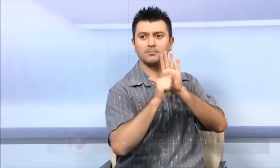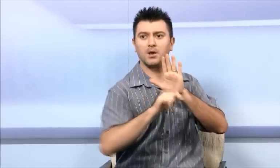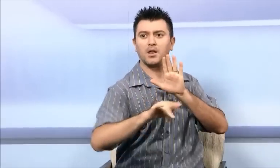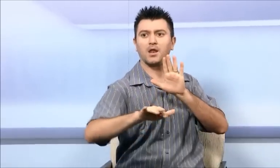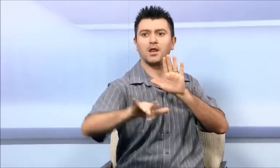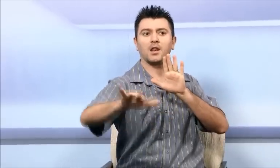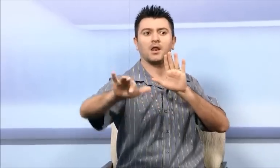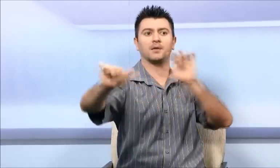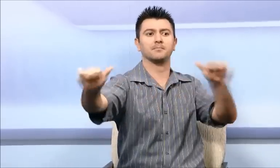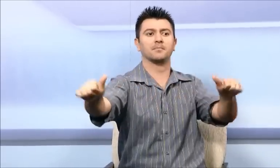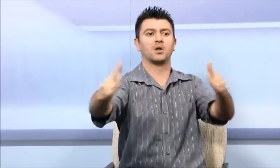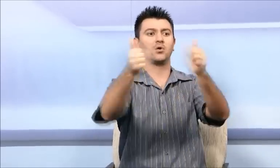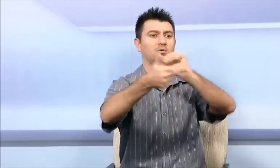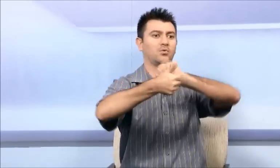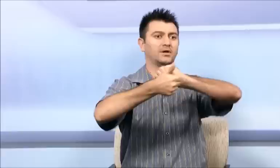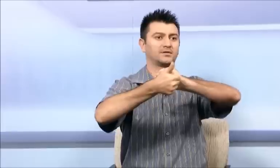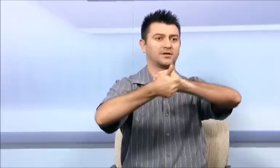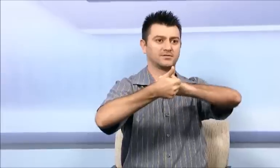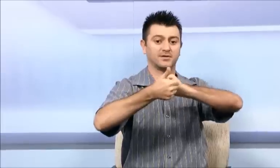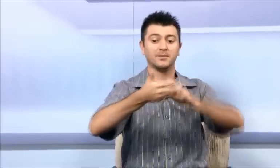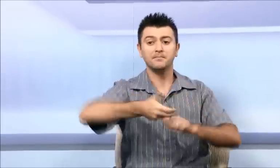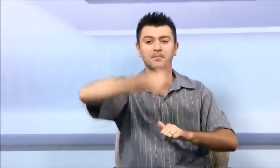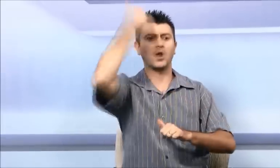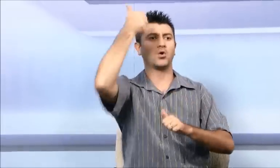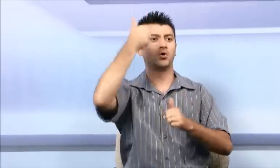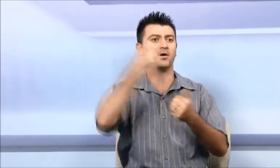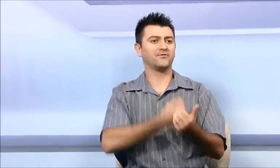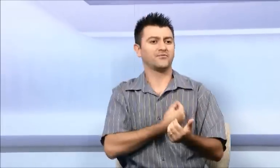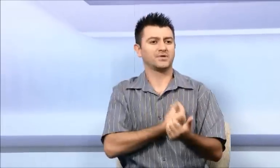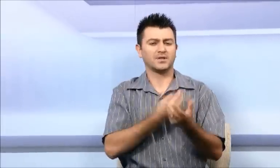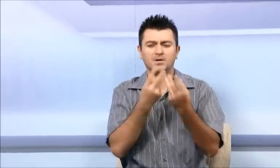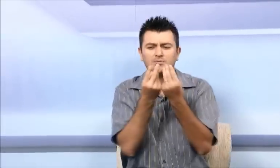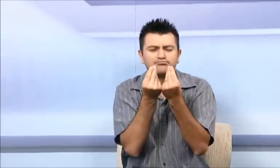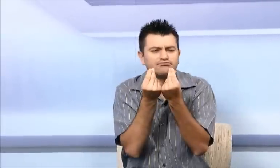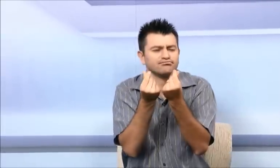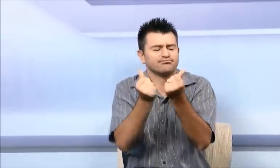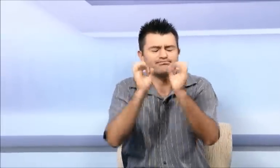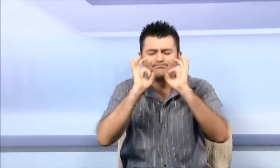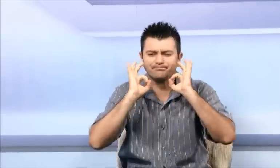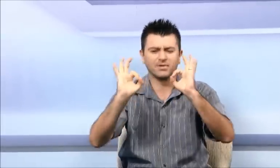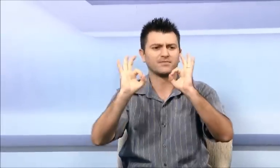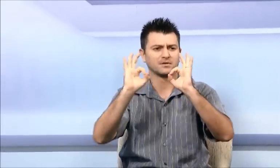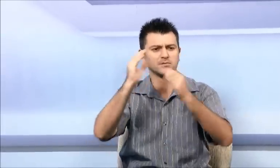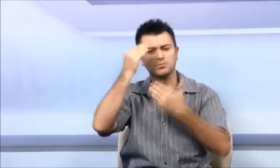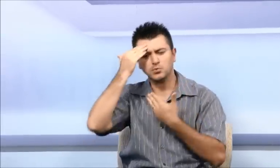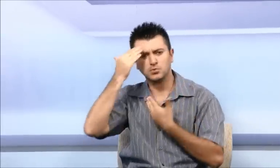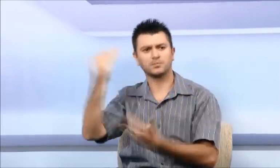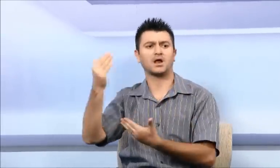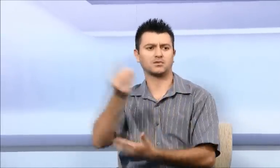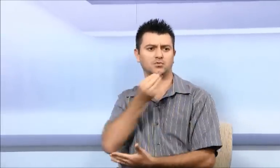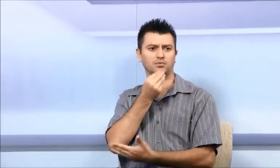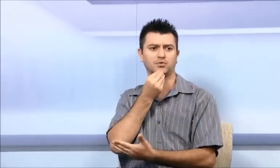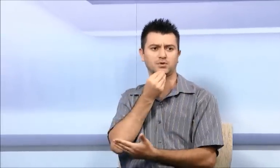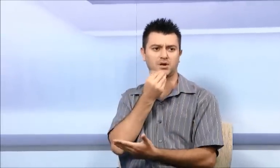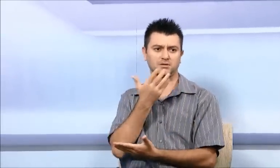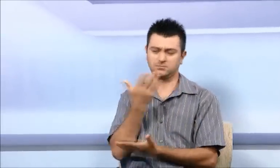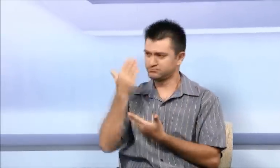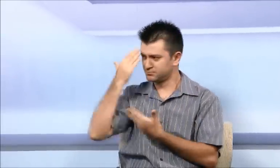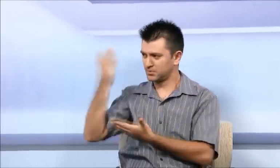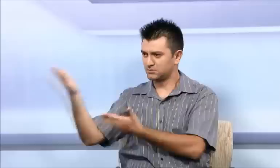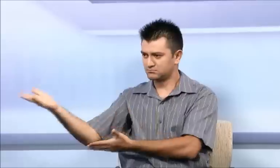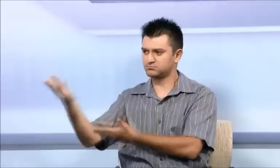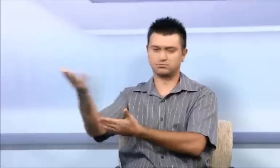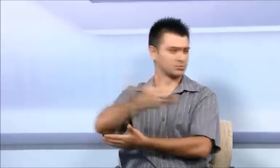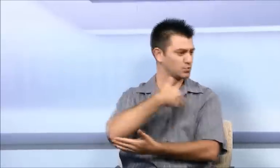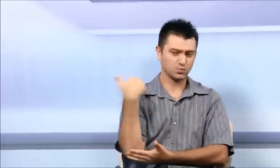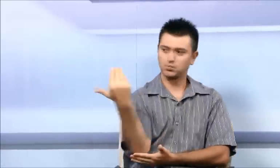a conhecer, elas começam a se interessar e elas fica mais fácil de ter uma aceitação maior, né? Então, queria agradecer